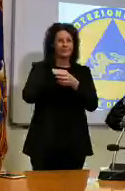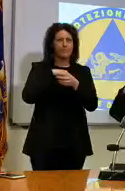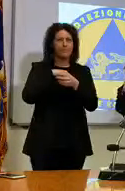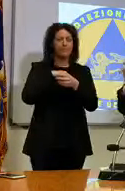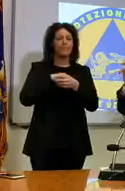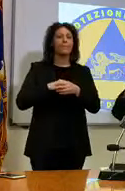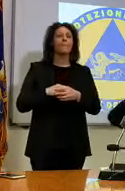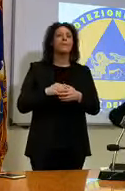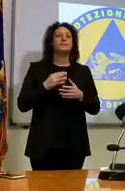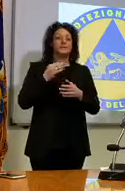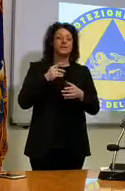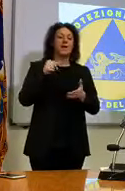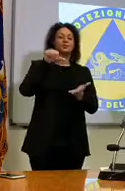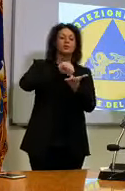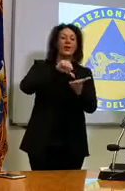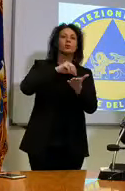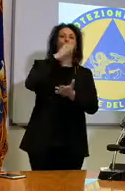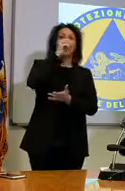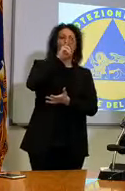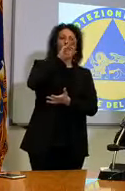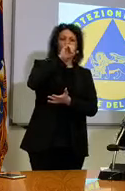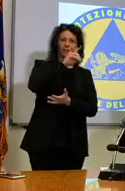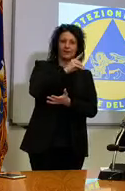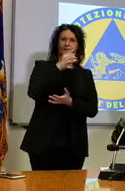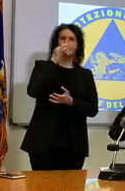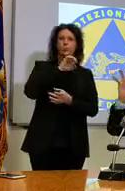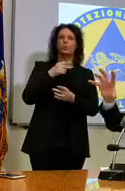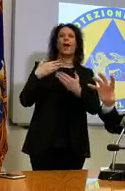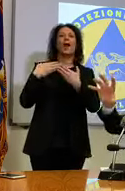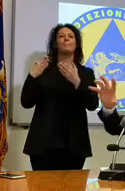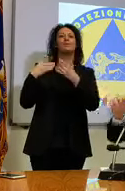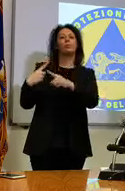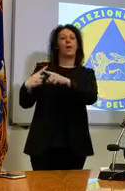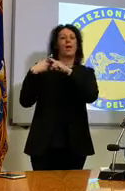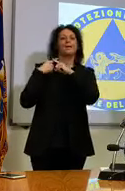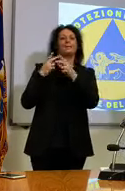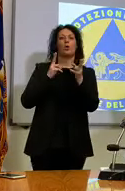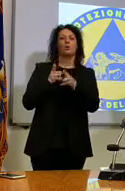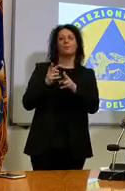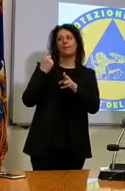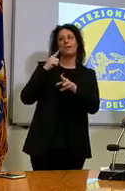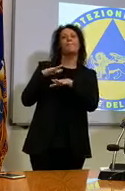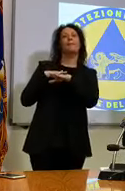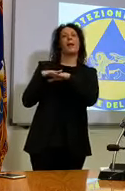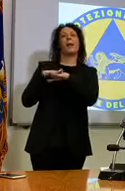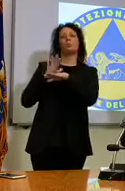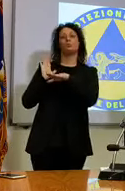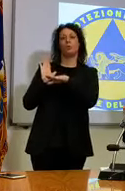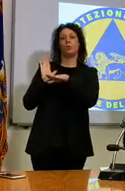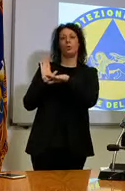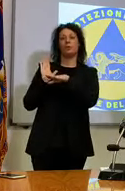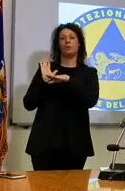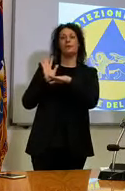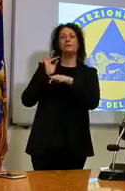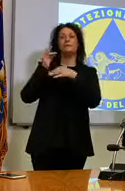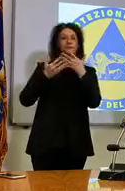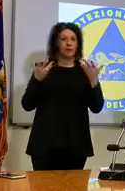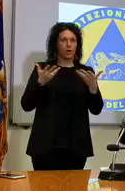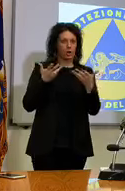del fare il Covid Center, di aprire vecchi ospedali in via precauzionale, ci ha permesso comunque di permettere ospedali